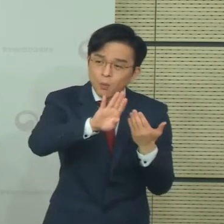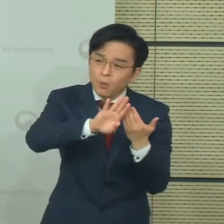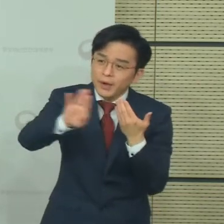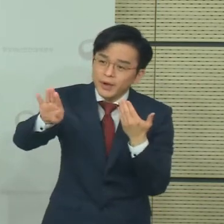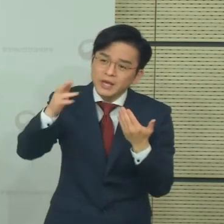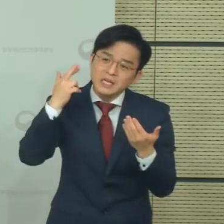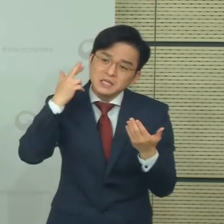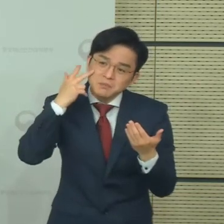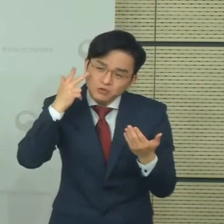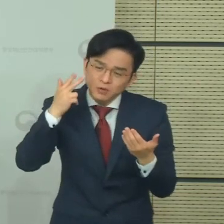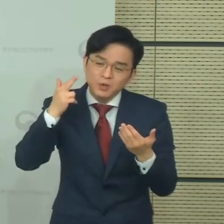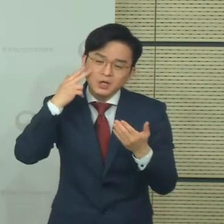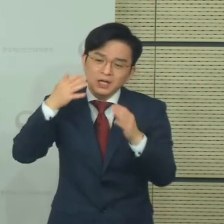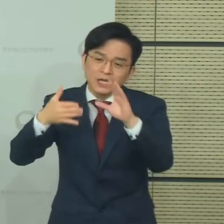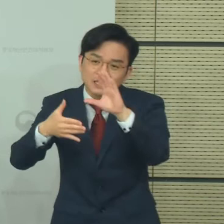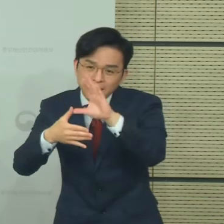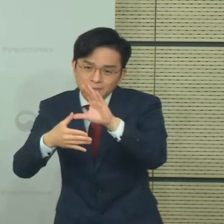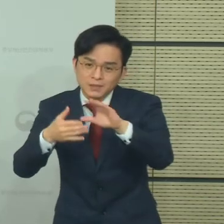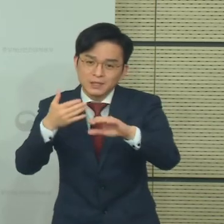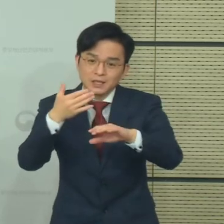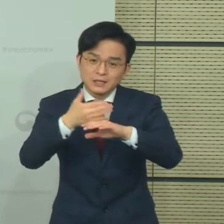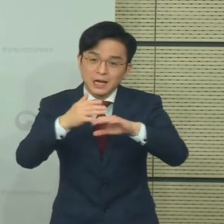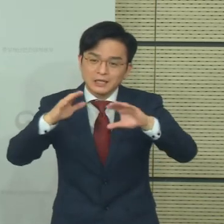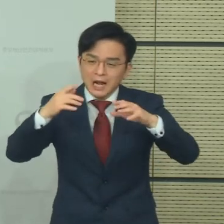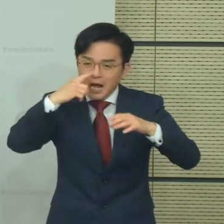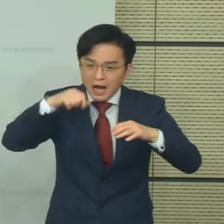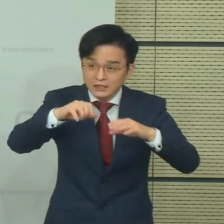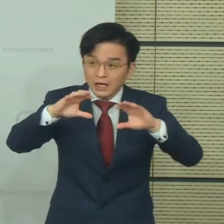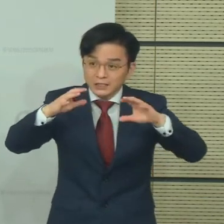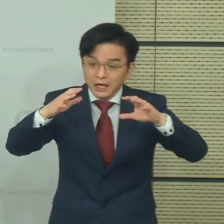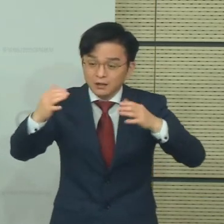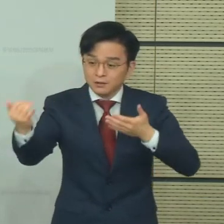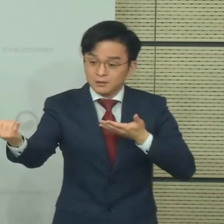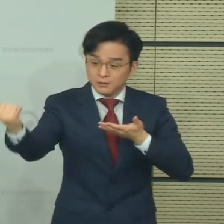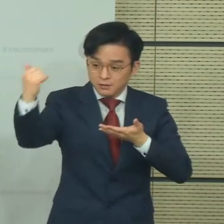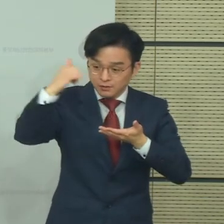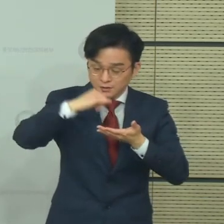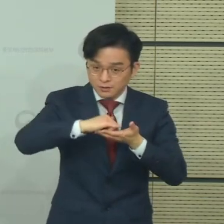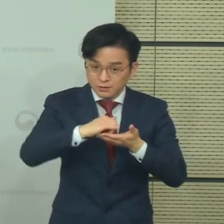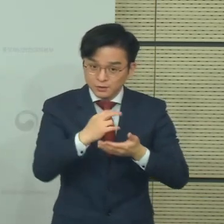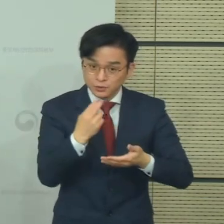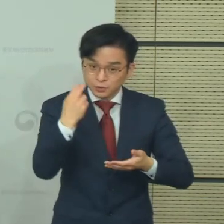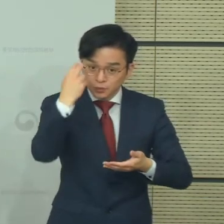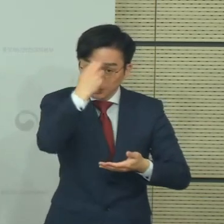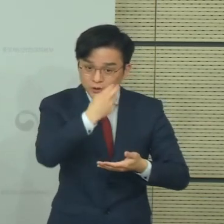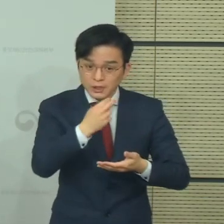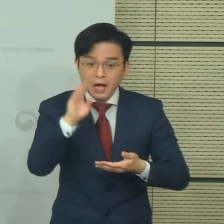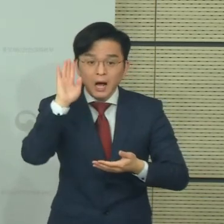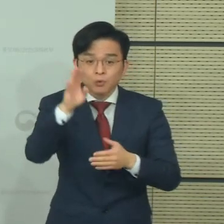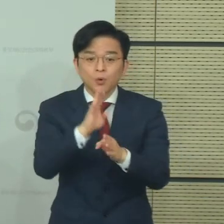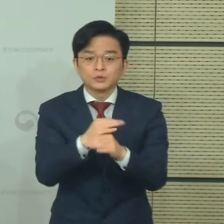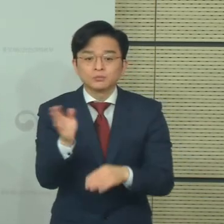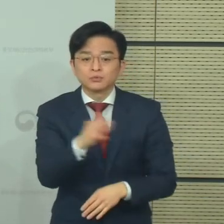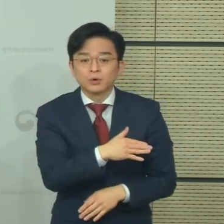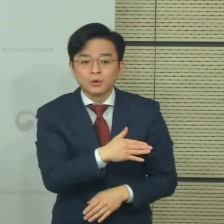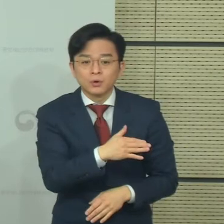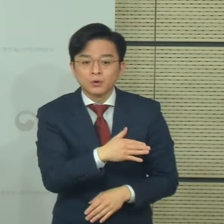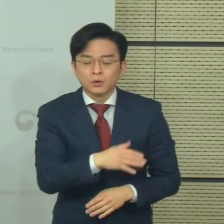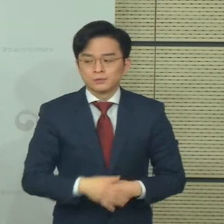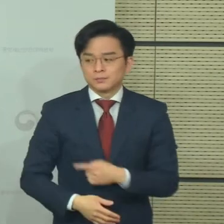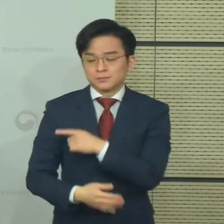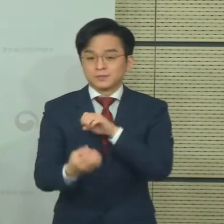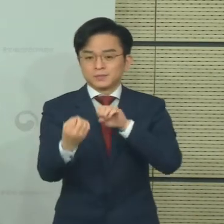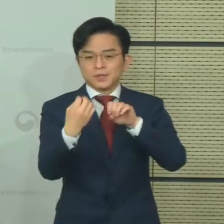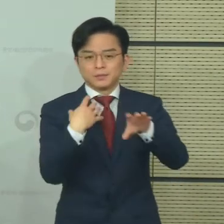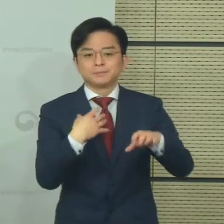전수로 확대할 계획이 있는지, 있다면 어떤 나라이고 언제부터 적용될 수 있을지 궁금합니다. 네, 그 부분과